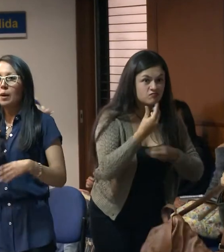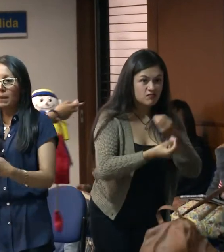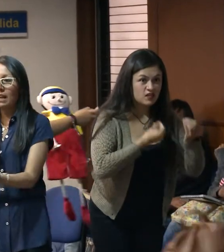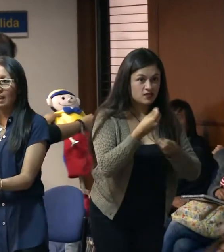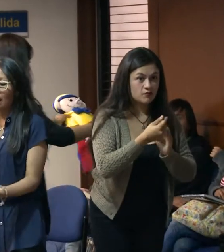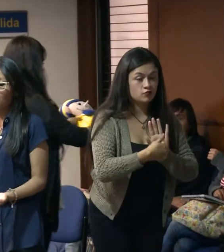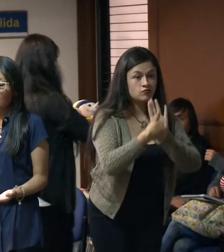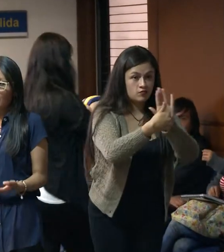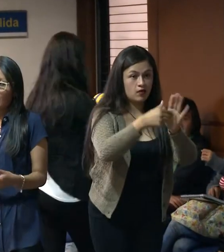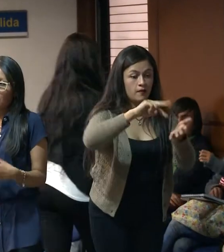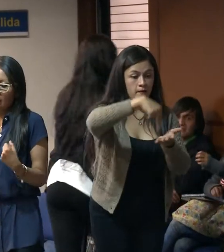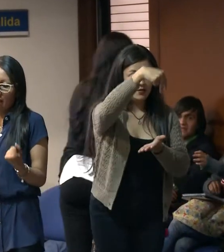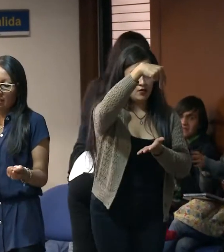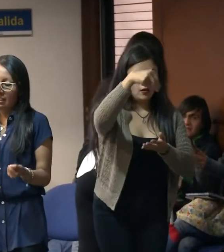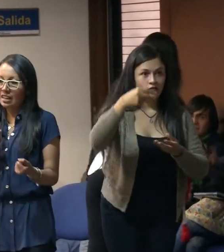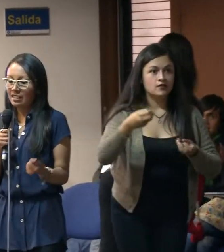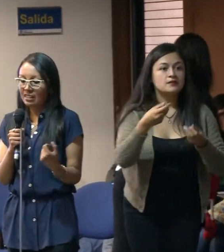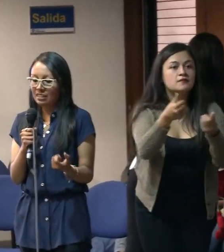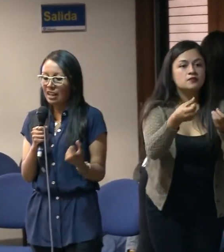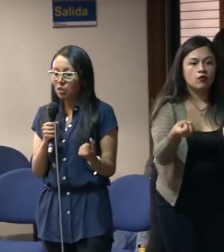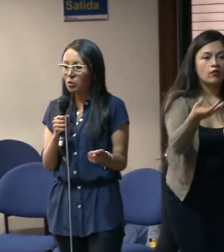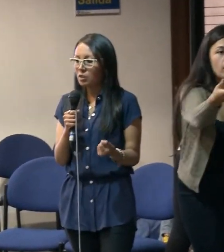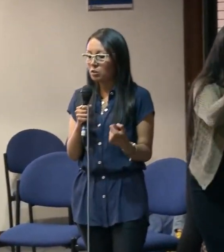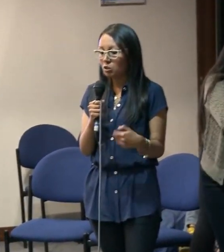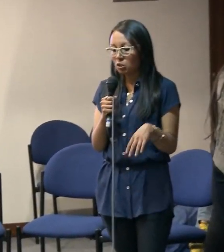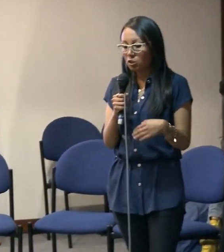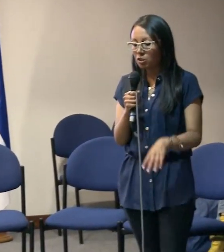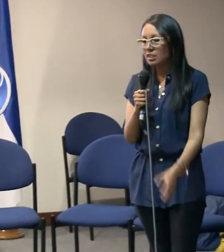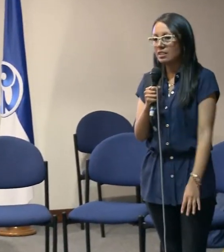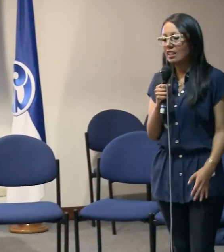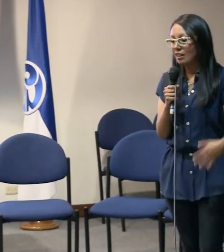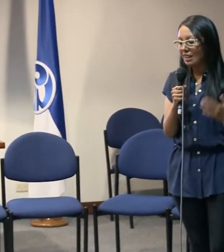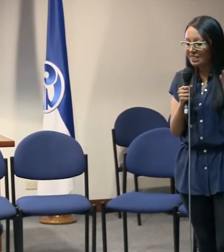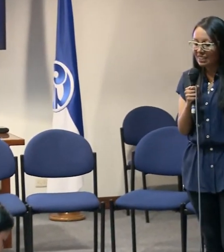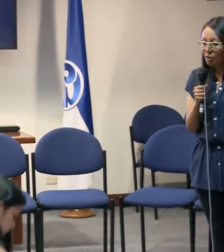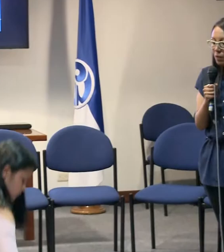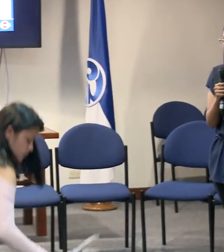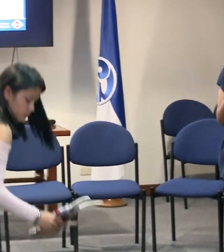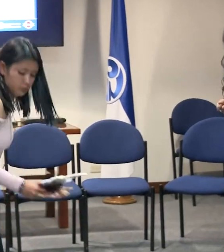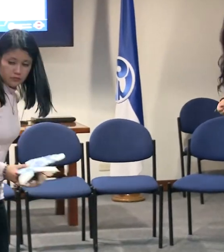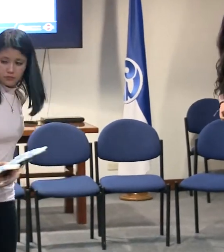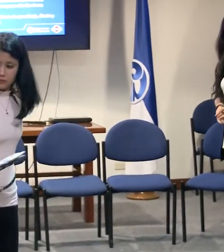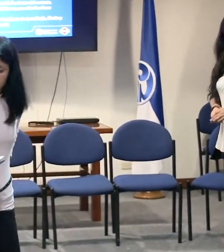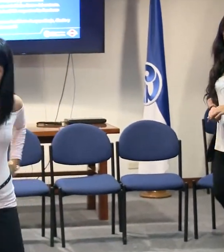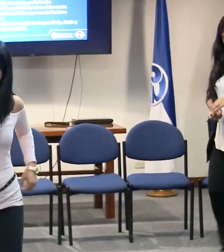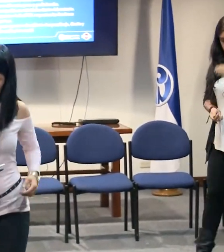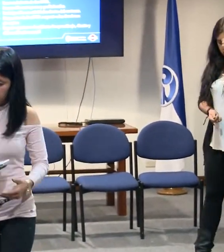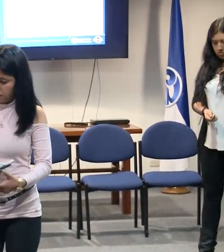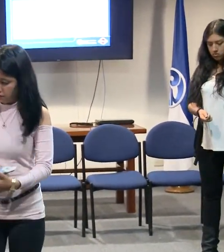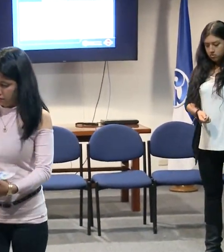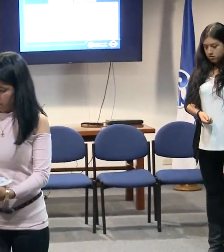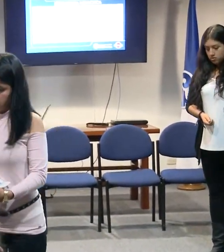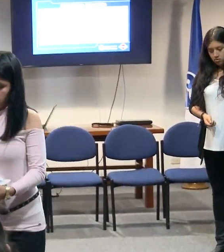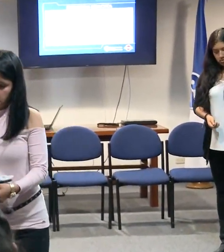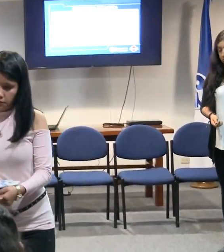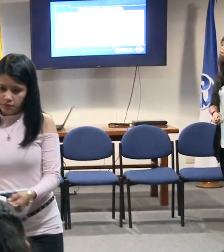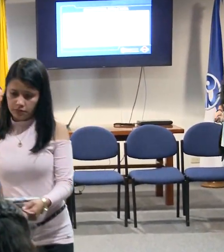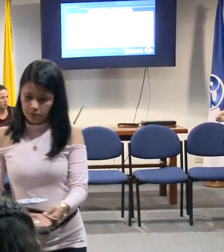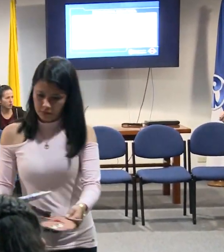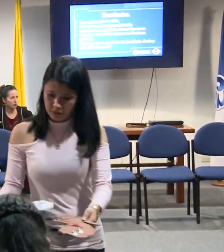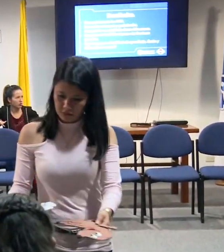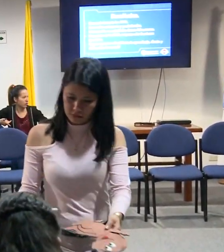personaje para que ellos directamente entraran a interactuar con nosotros e hicieran parte de dicha narración.